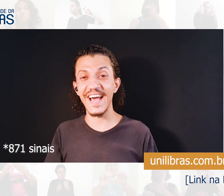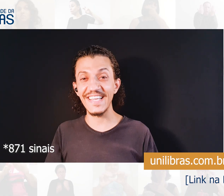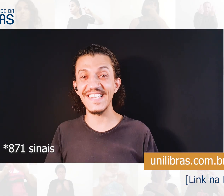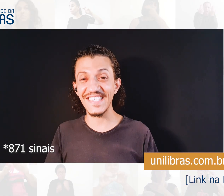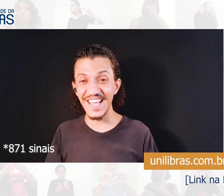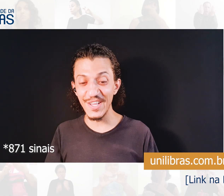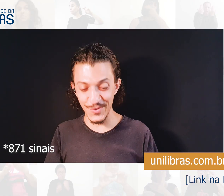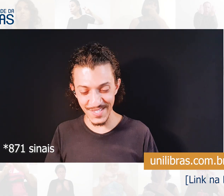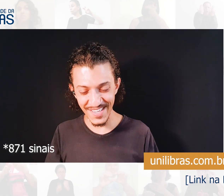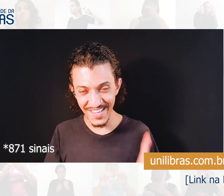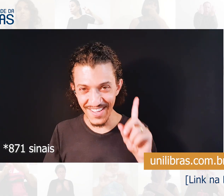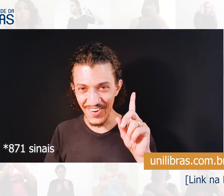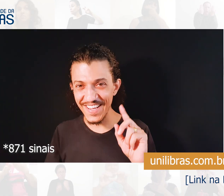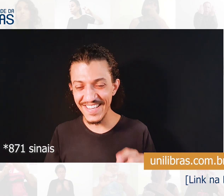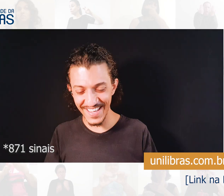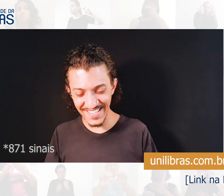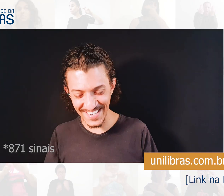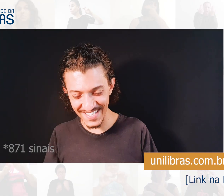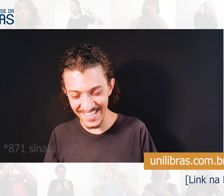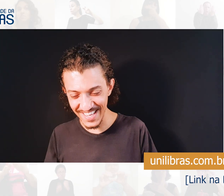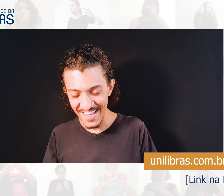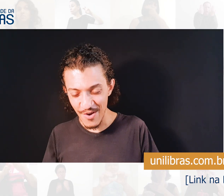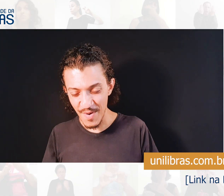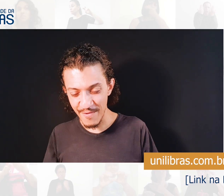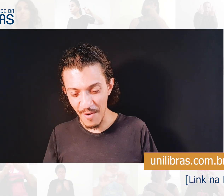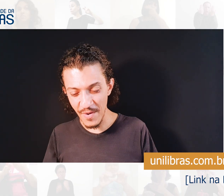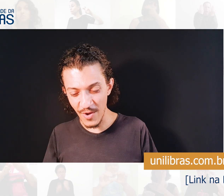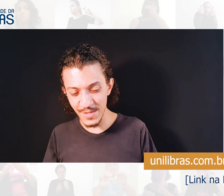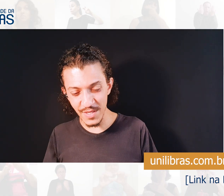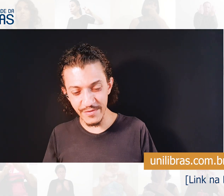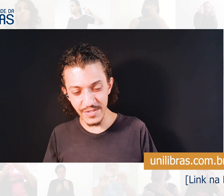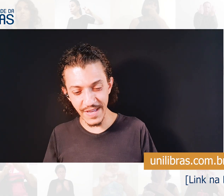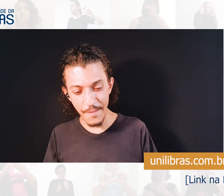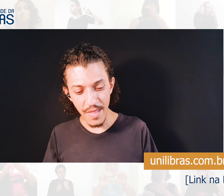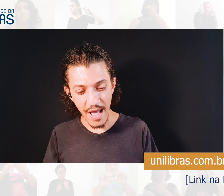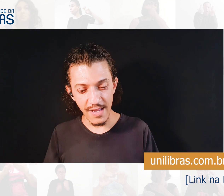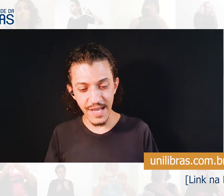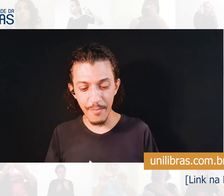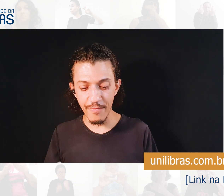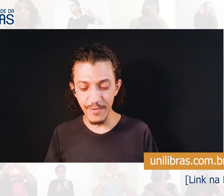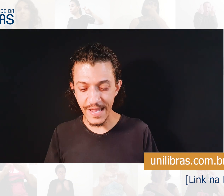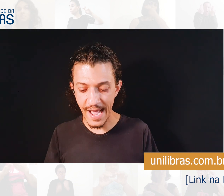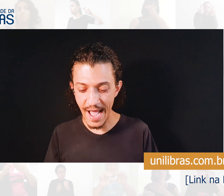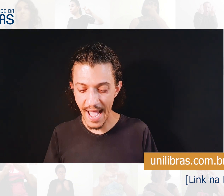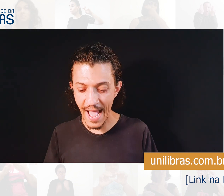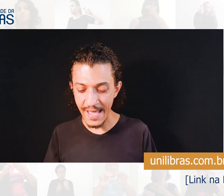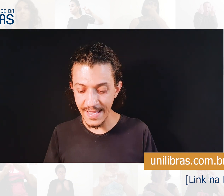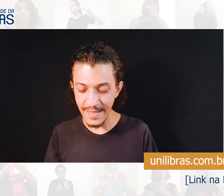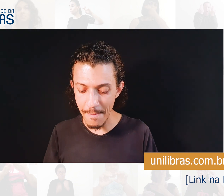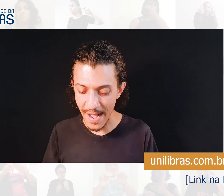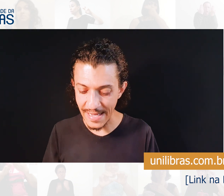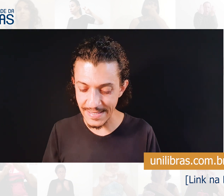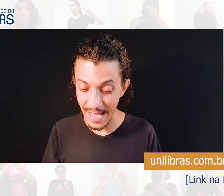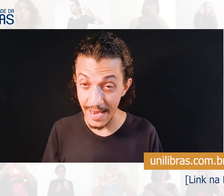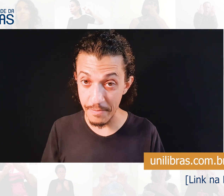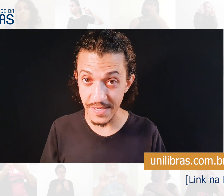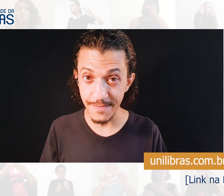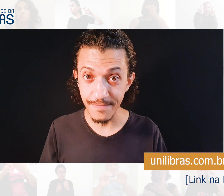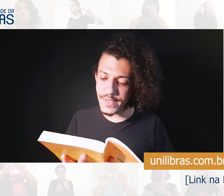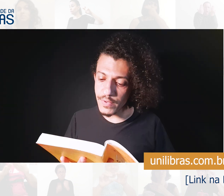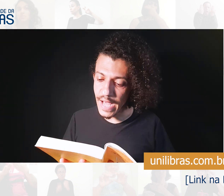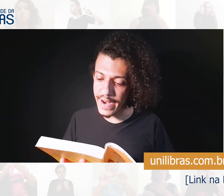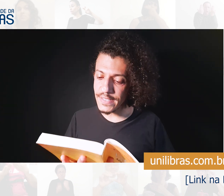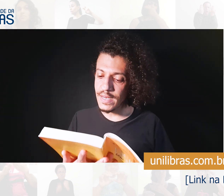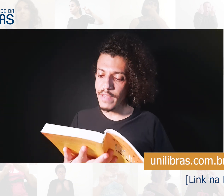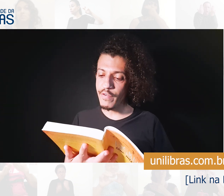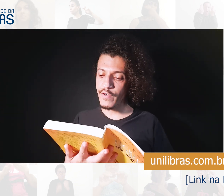875 sinais escritos. Olha que interessante, hein? Uma forma ótima de você se aprofundar ainda mais na Libras.